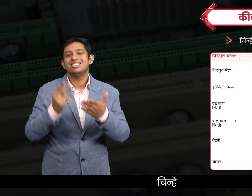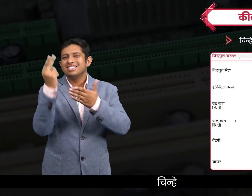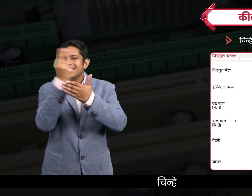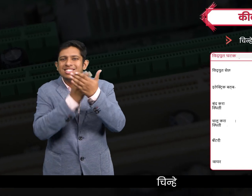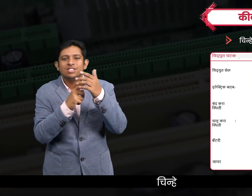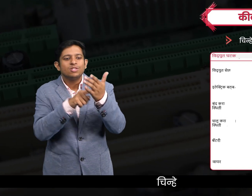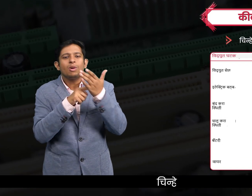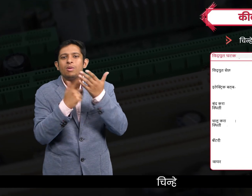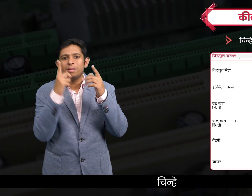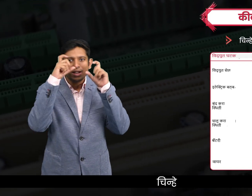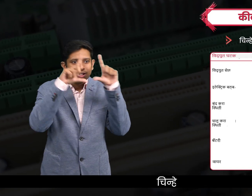चिन्हे.